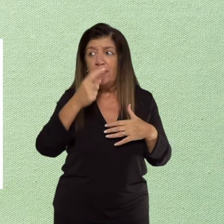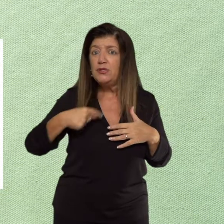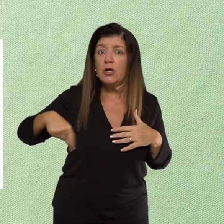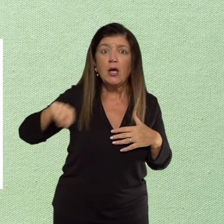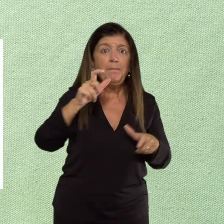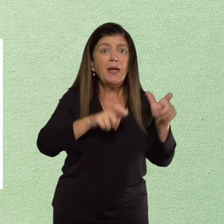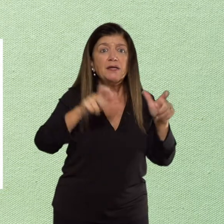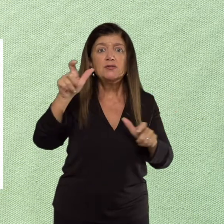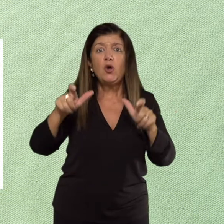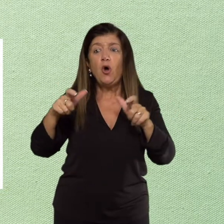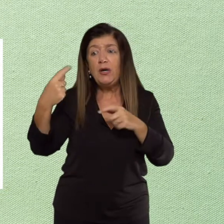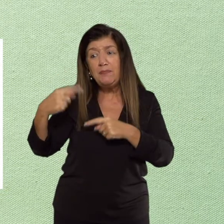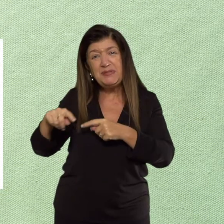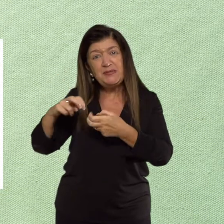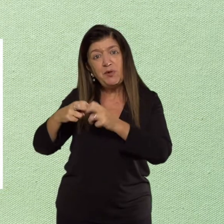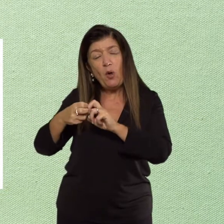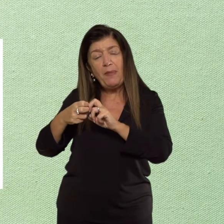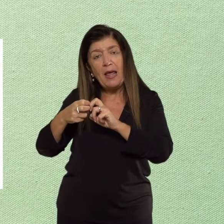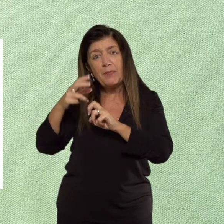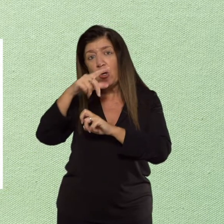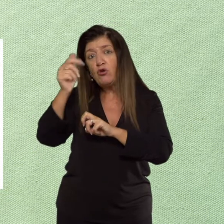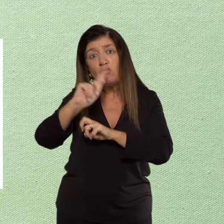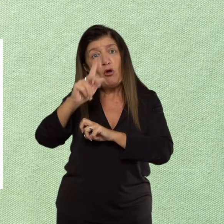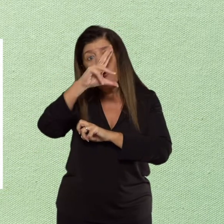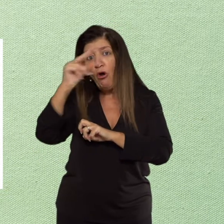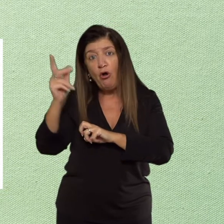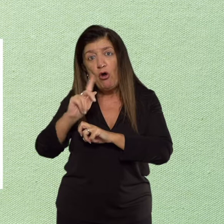la problematica non si rendono proprio conto